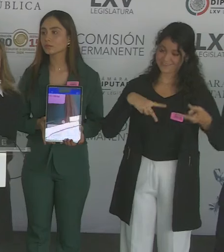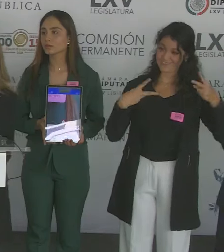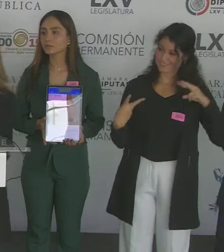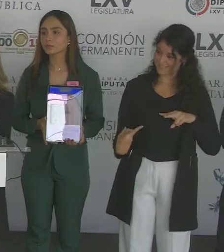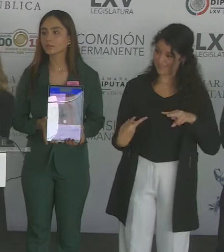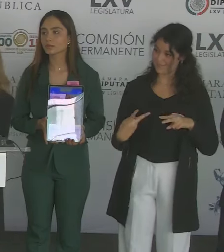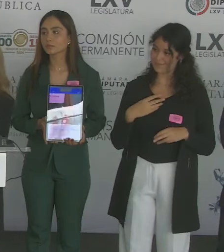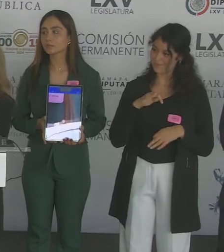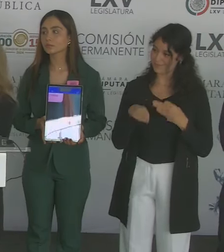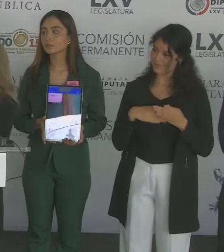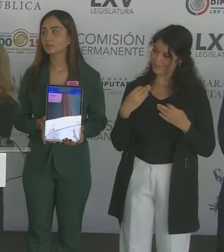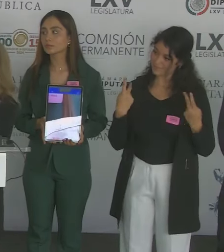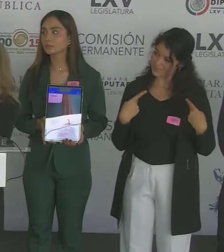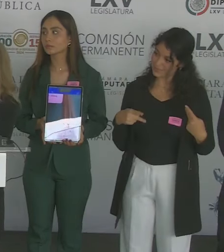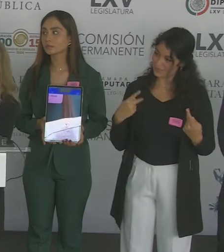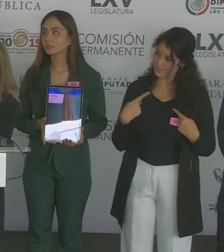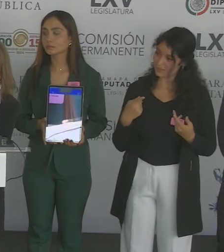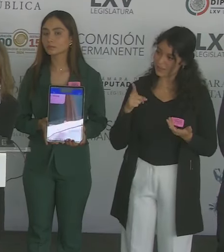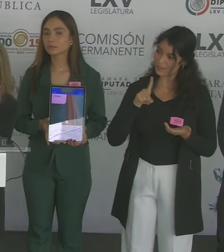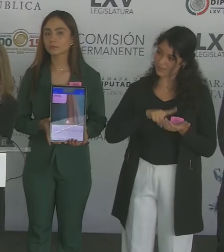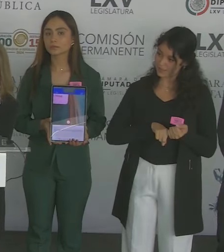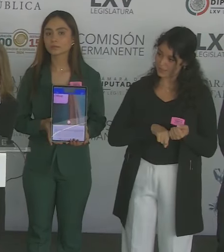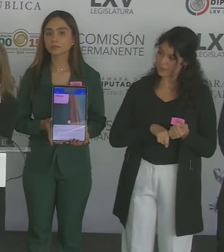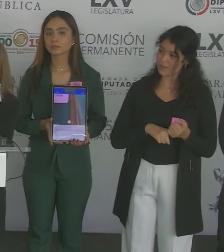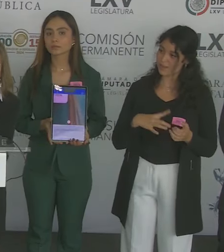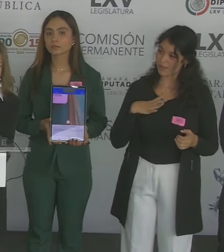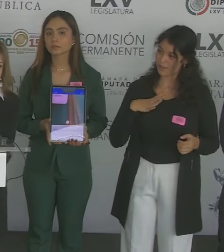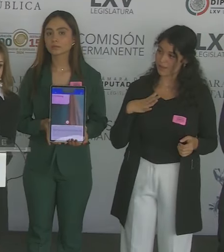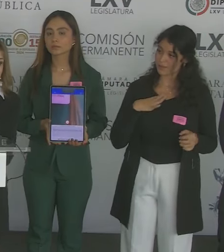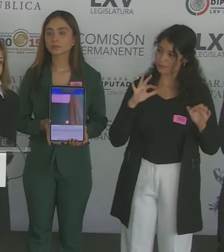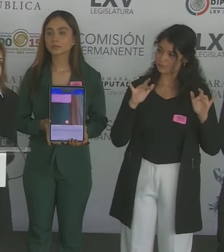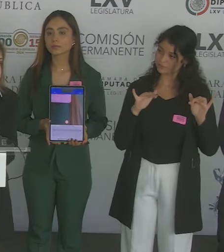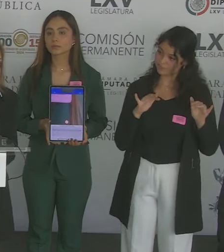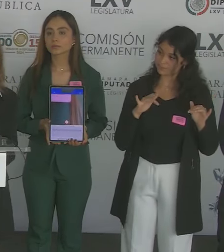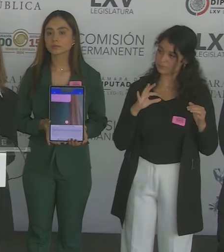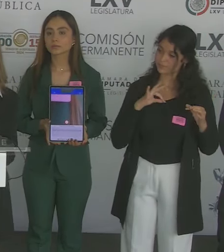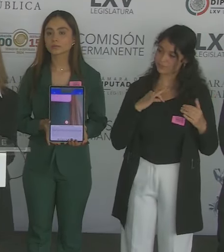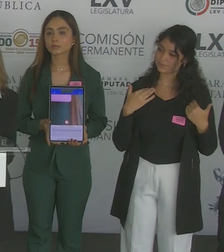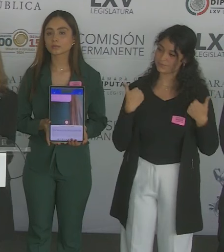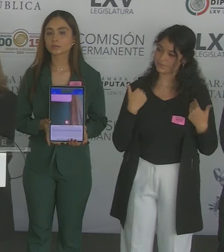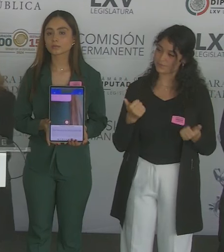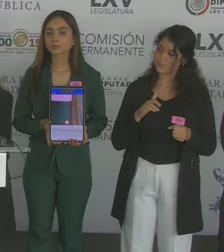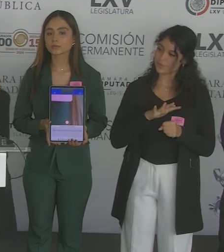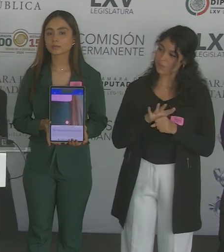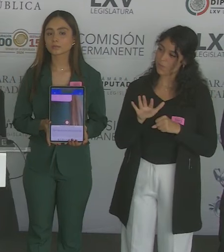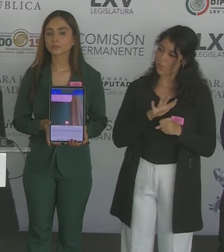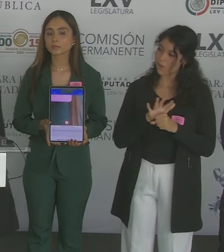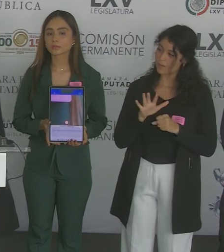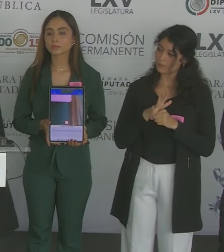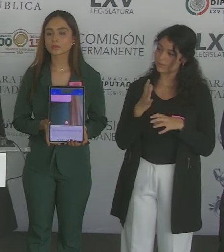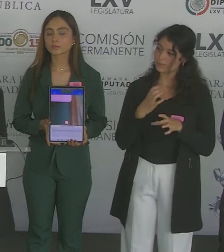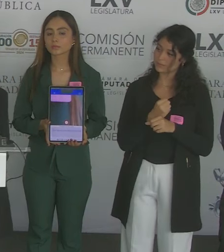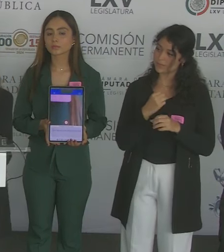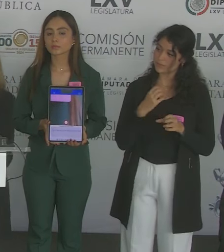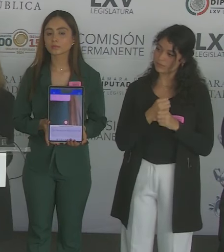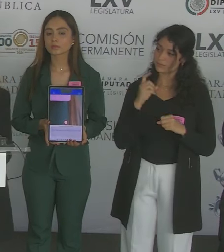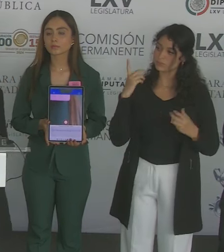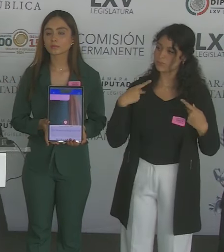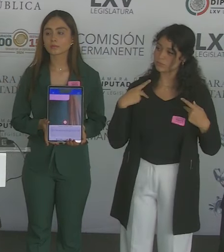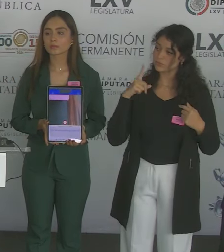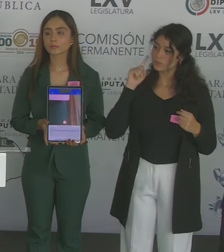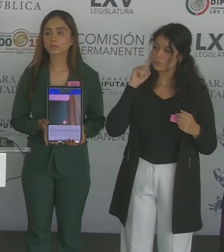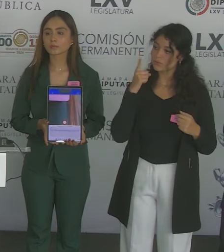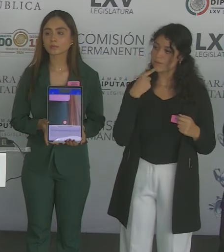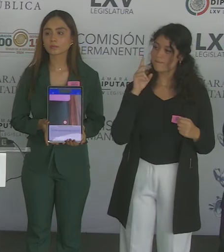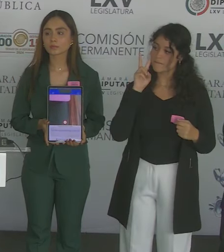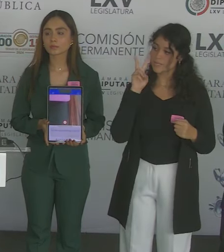persona que está dentro Pues de la recepción que puede entender cuál es la seña que la comunidad sorda está haciendo Aquí vemos también